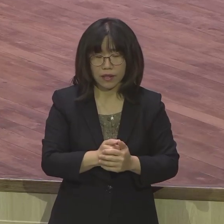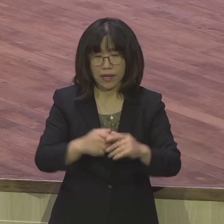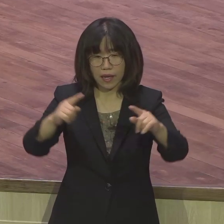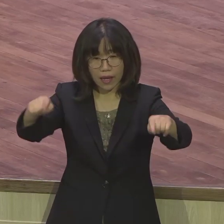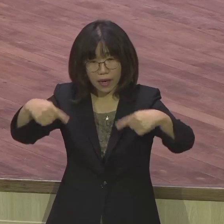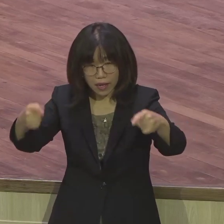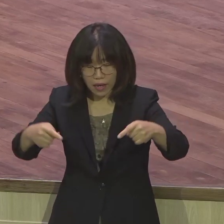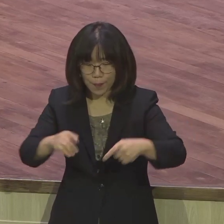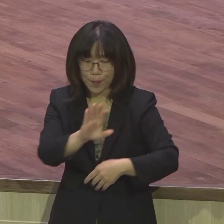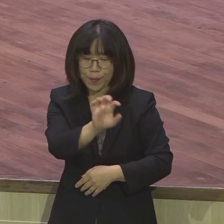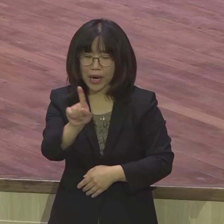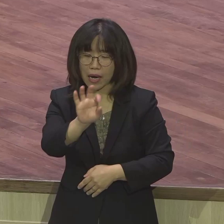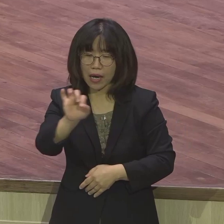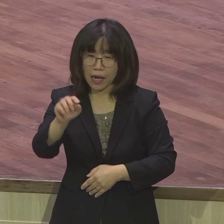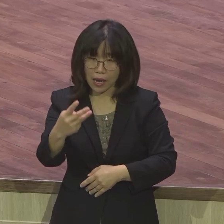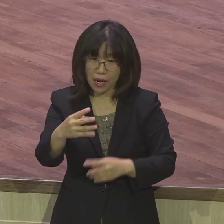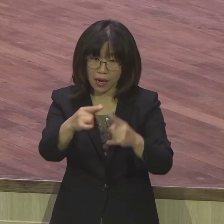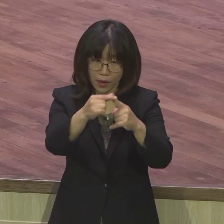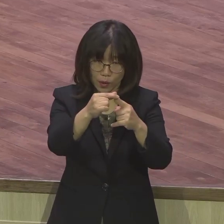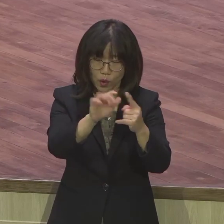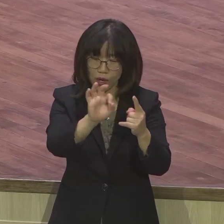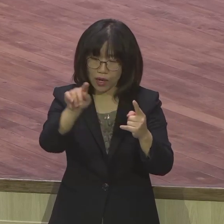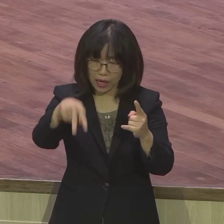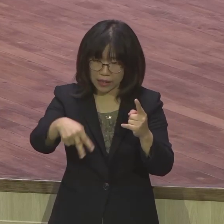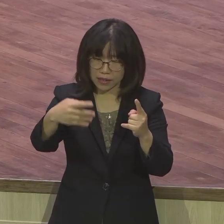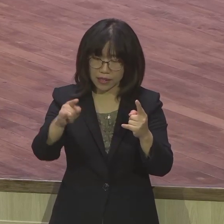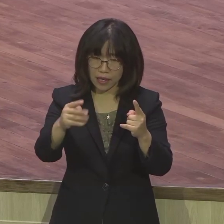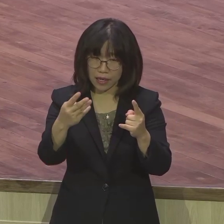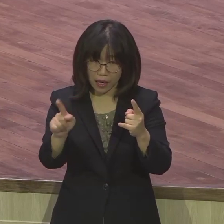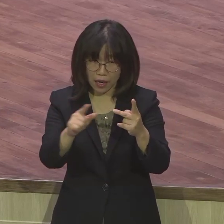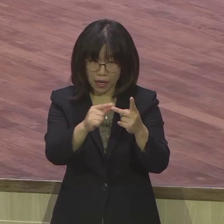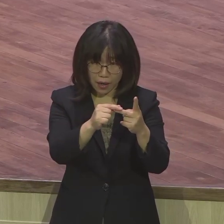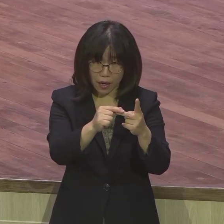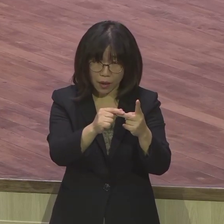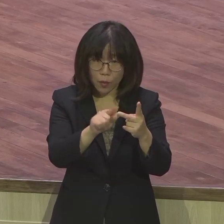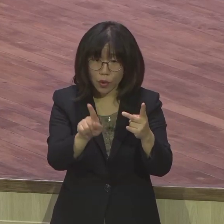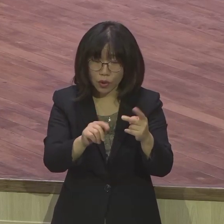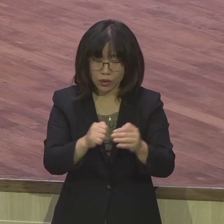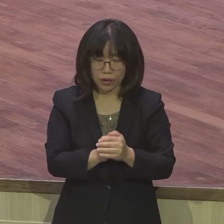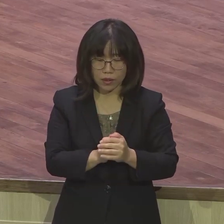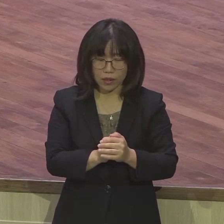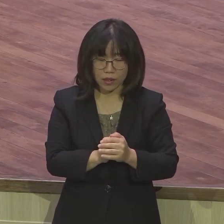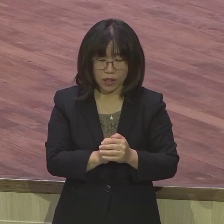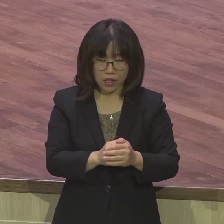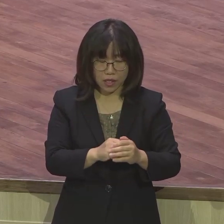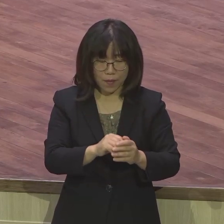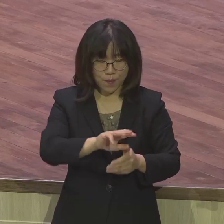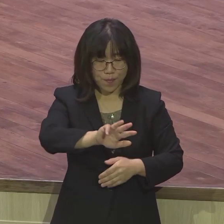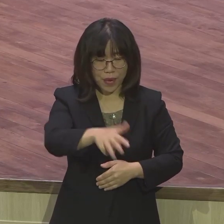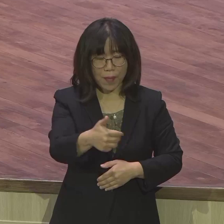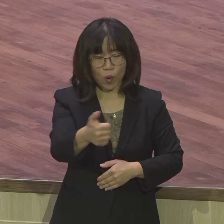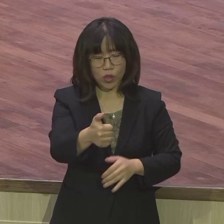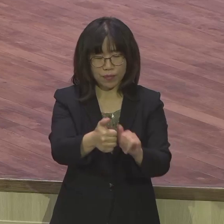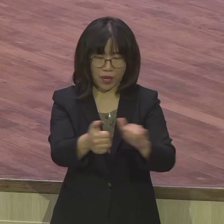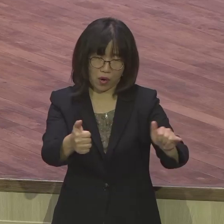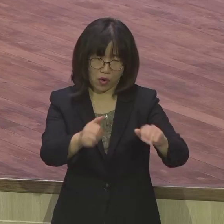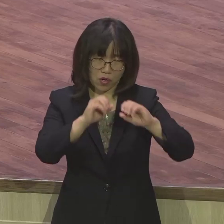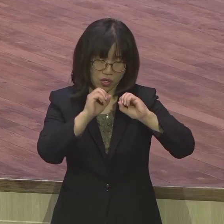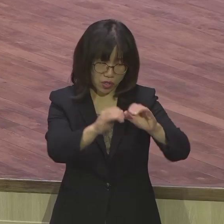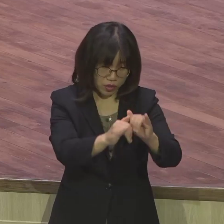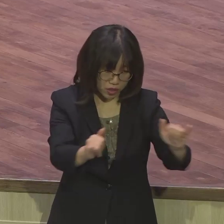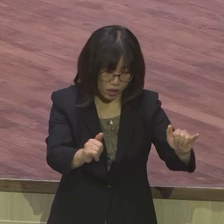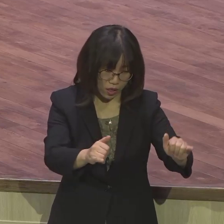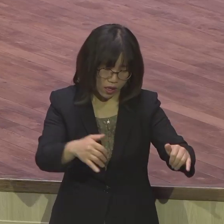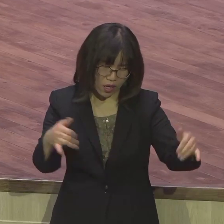이 바알과 아세라, 여러분 잘 알잖아요. 850명의 선지자를 이기고 또 850명의